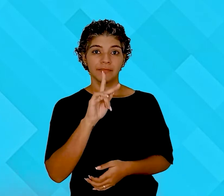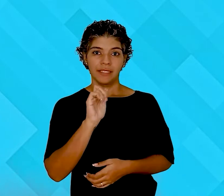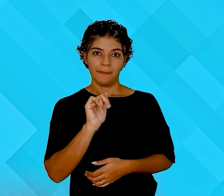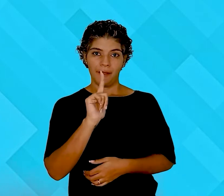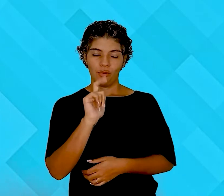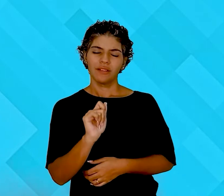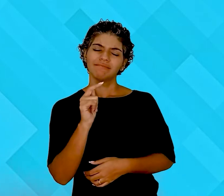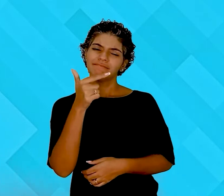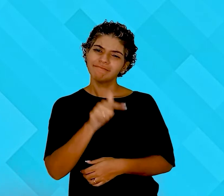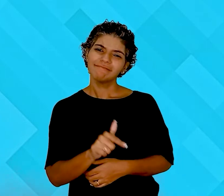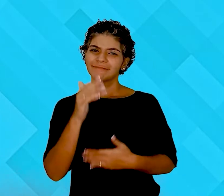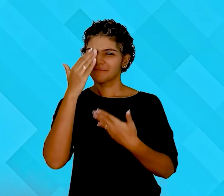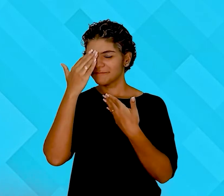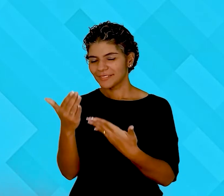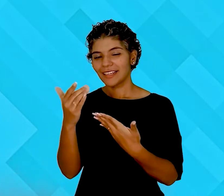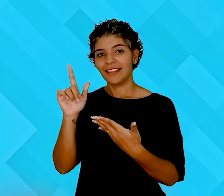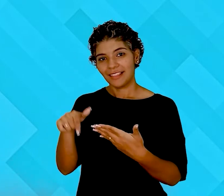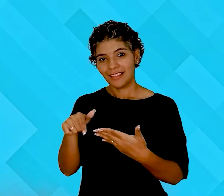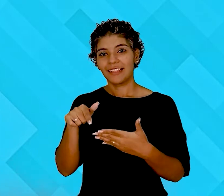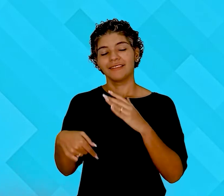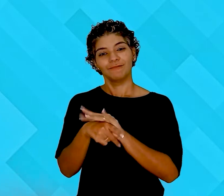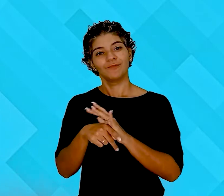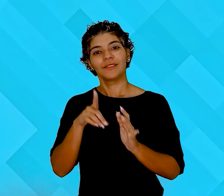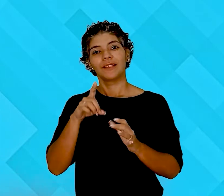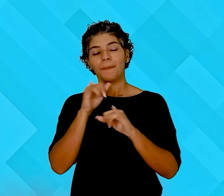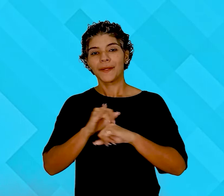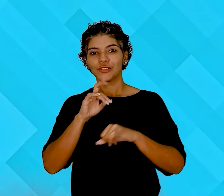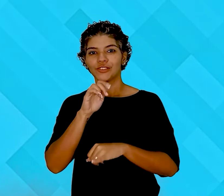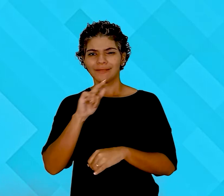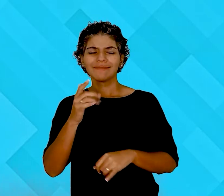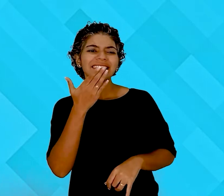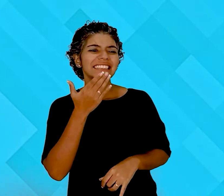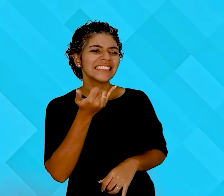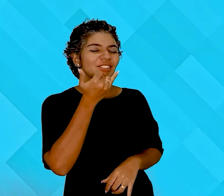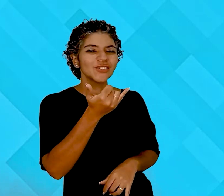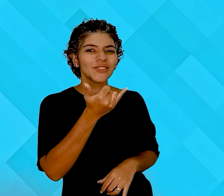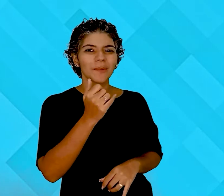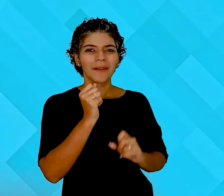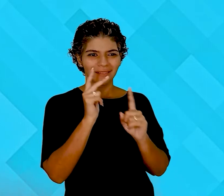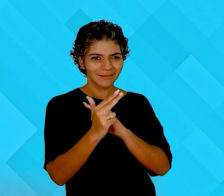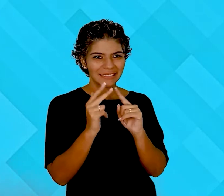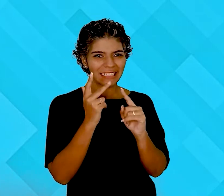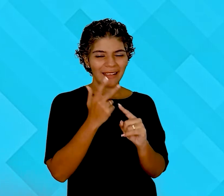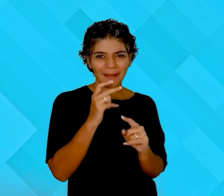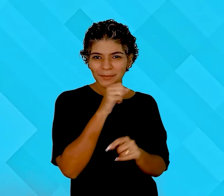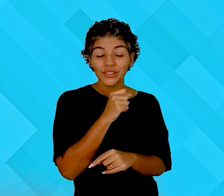uma iniciativa de educação digital chamada Internet das Pessoas, que durante um ano atuou